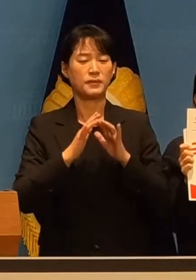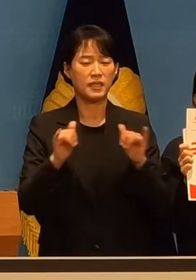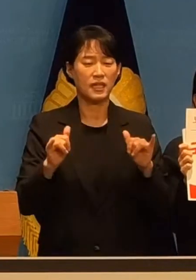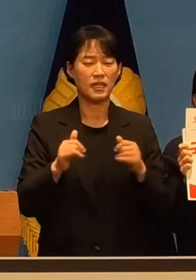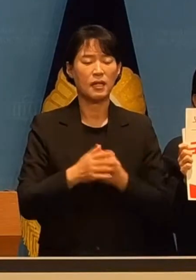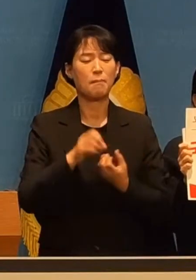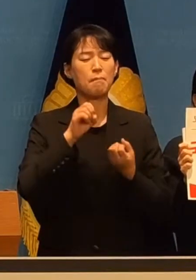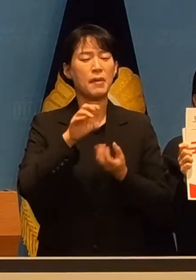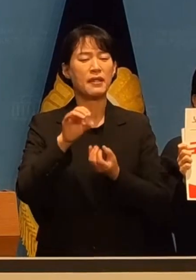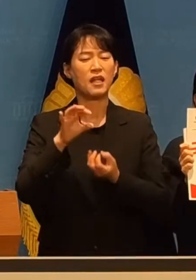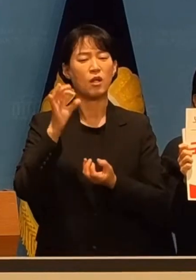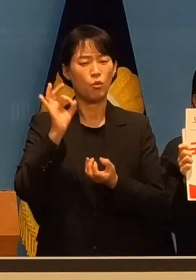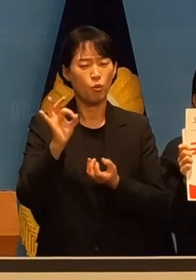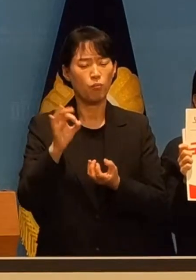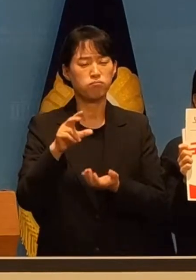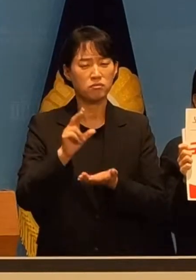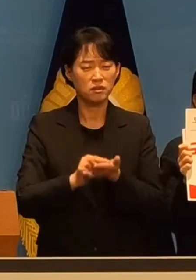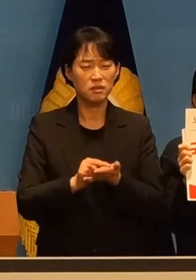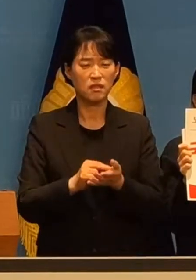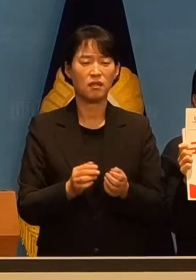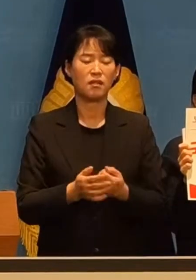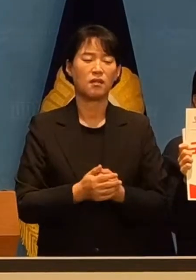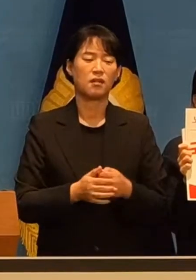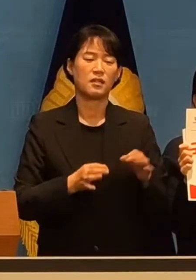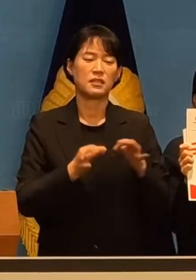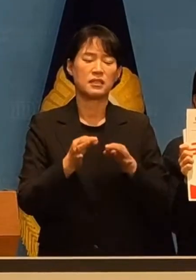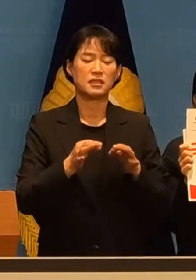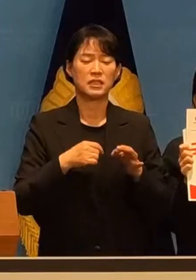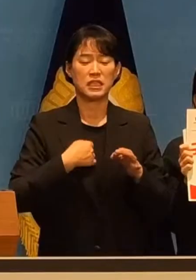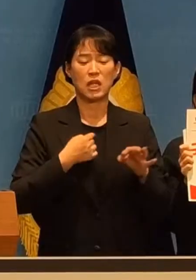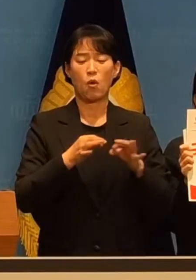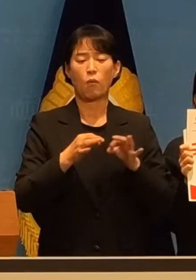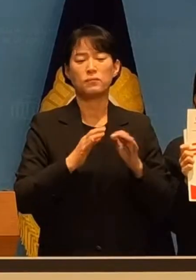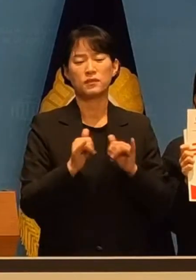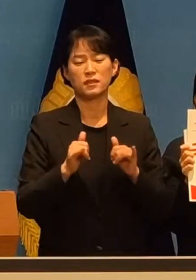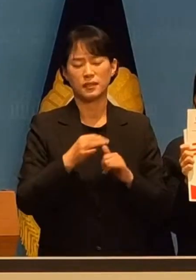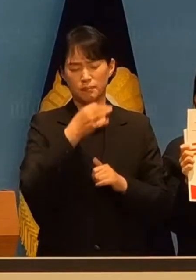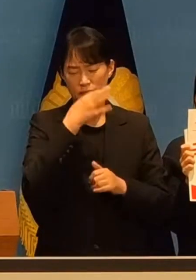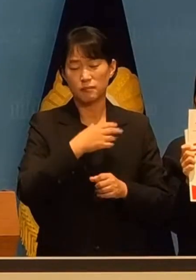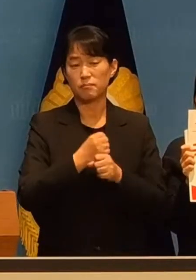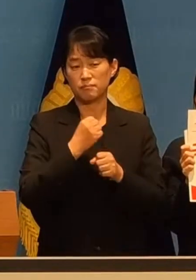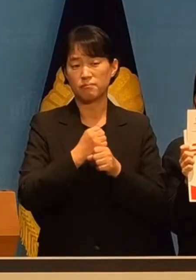문제로 우리 자영업자들을 옥죄해 왔습니다.